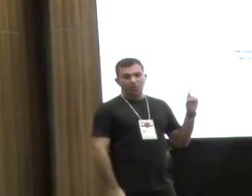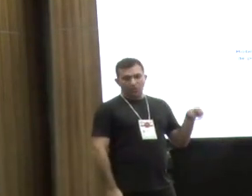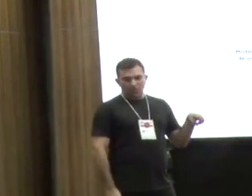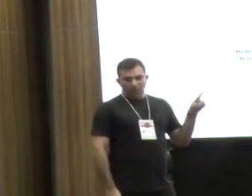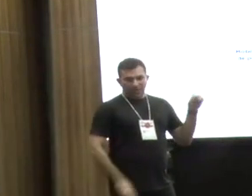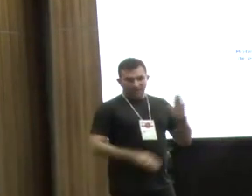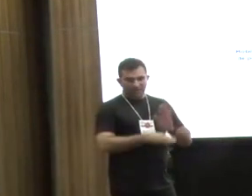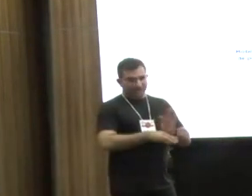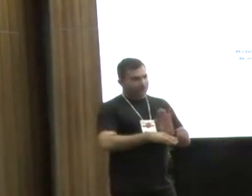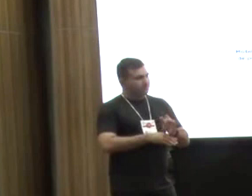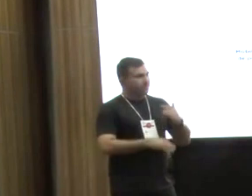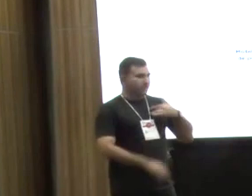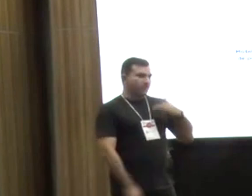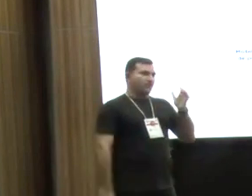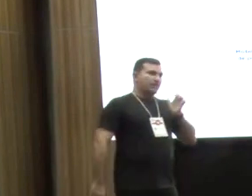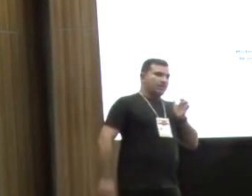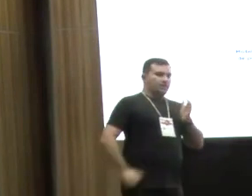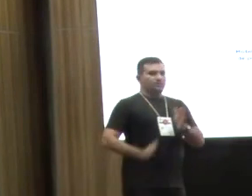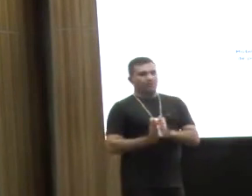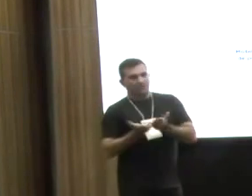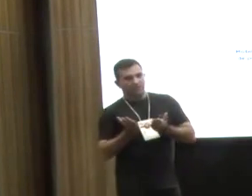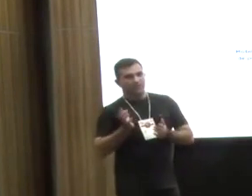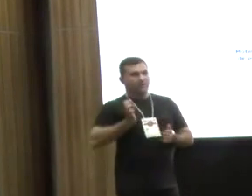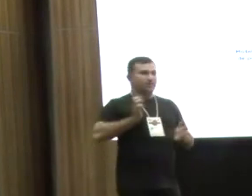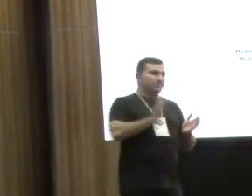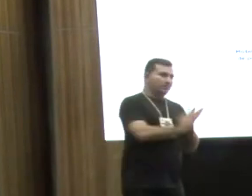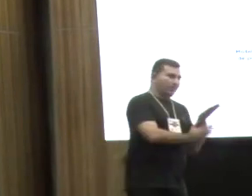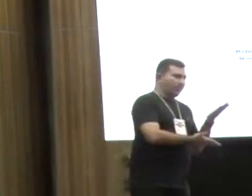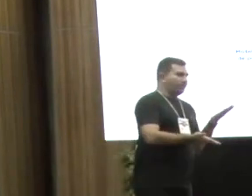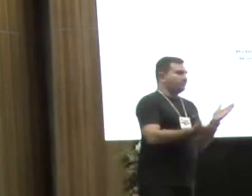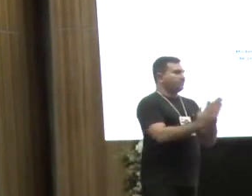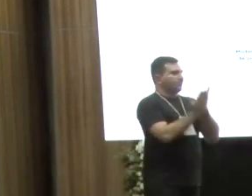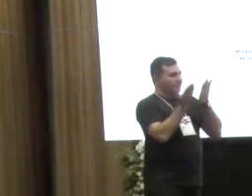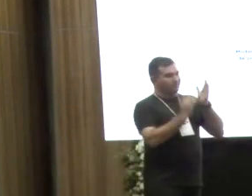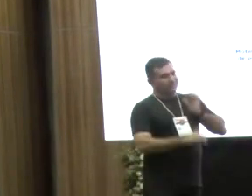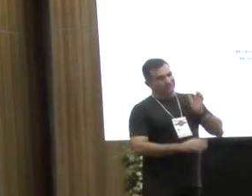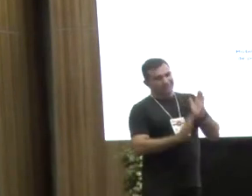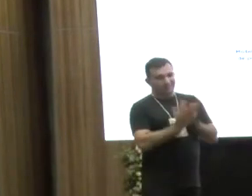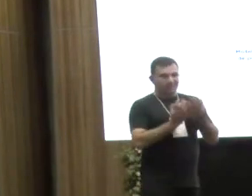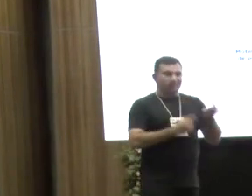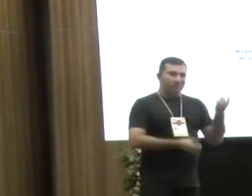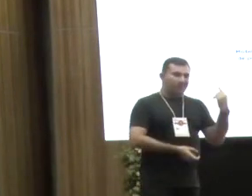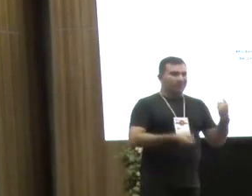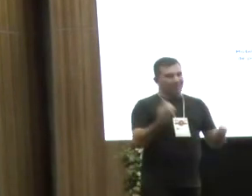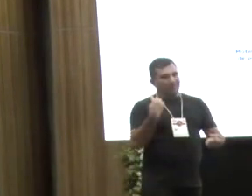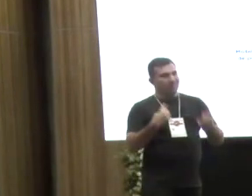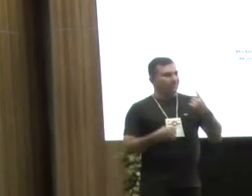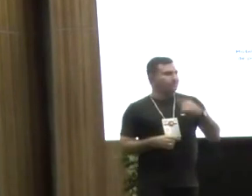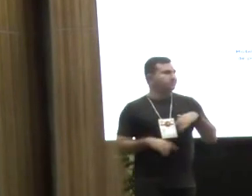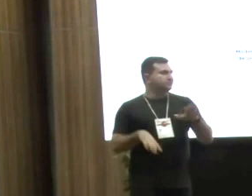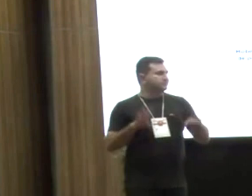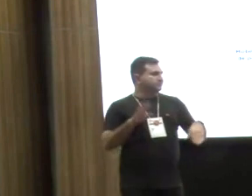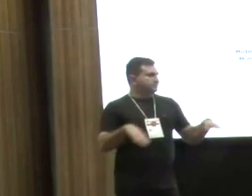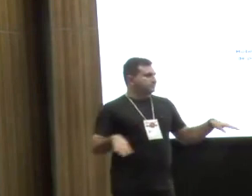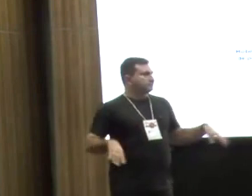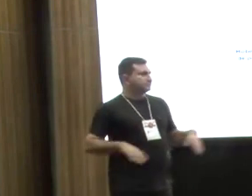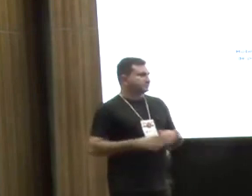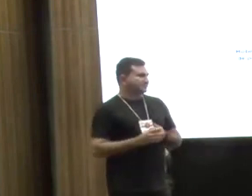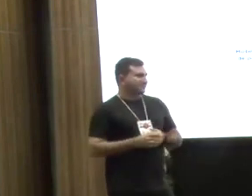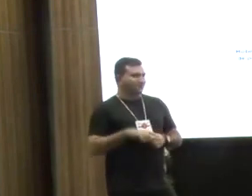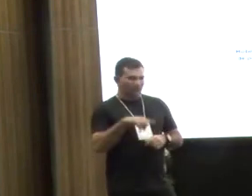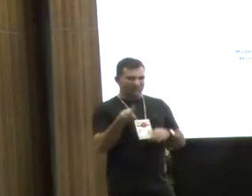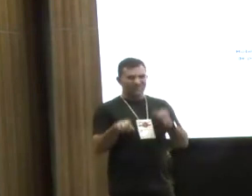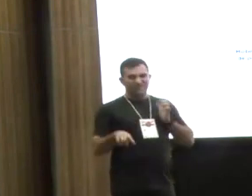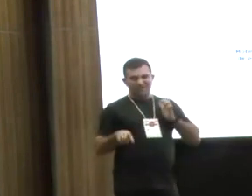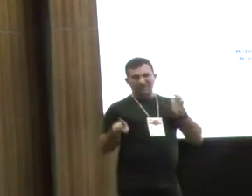Compadecida. Tô rico, tô pobre, tô rico, tô pobre, tô rico, tô pobre. Vocês devem ser o tô rico, tô rico, tô